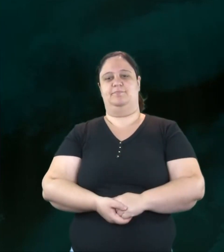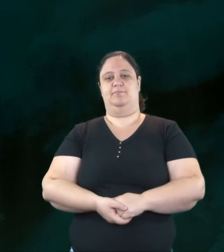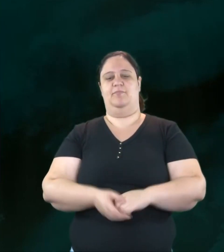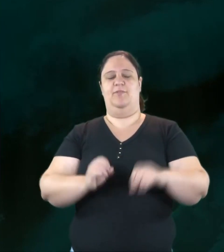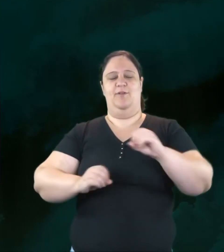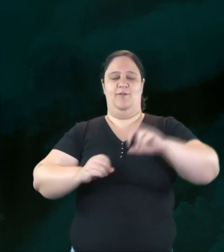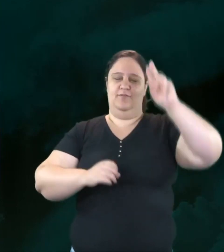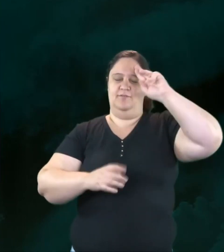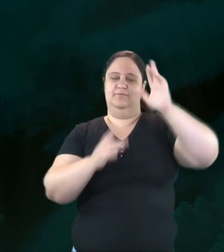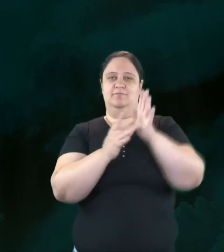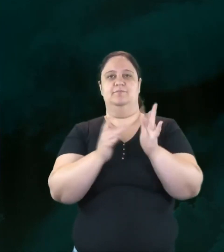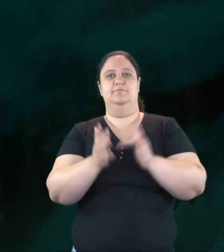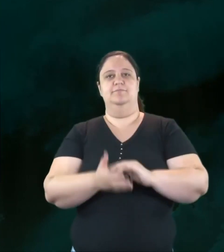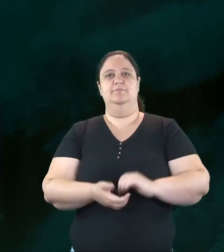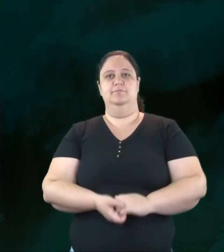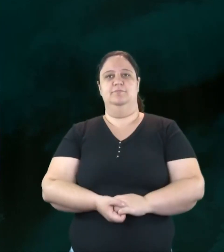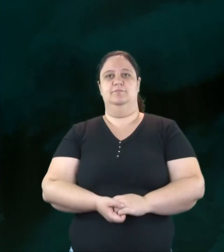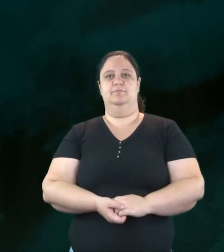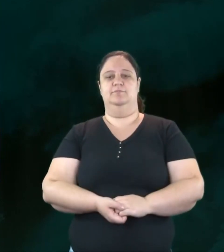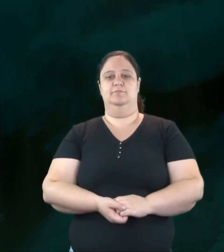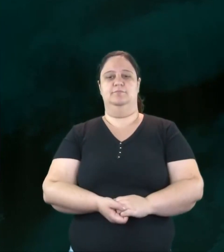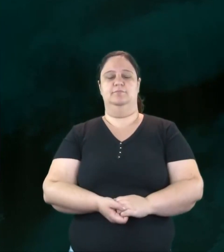Oh, Senhor Jesus.